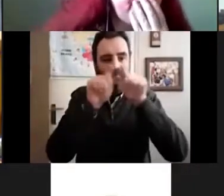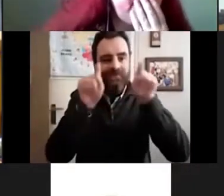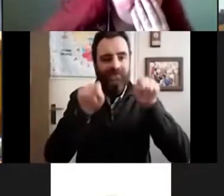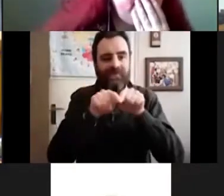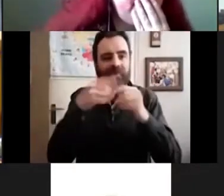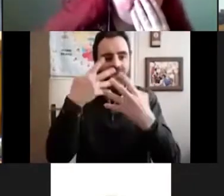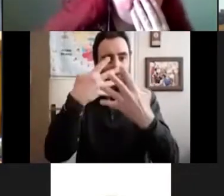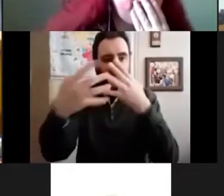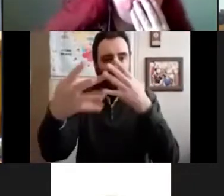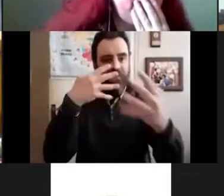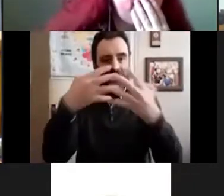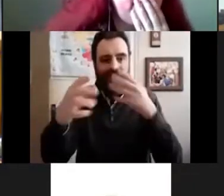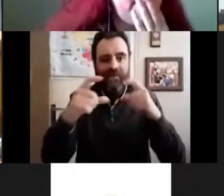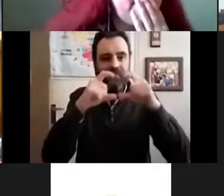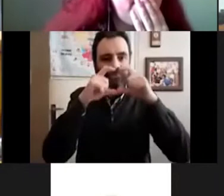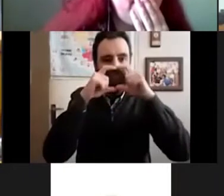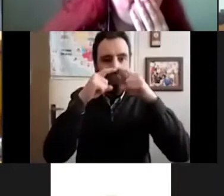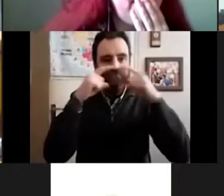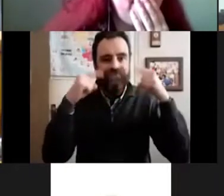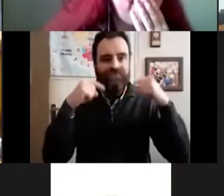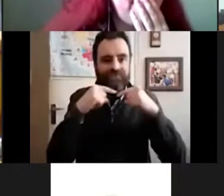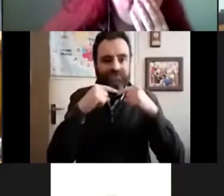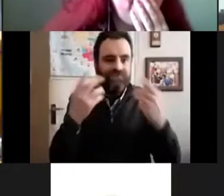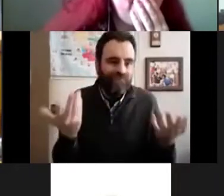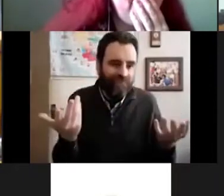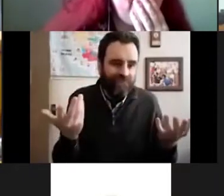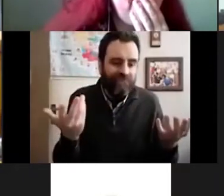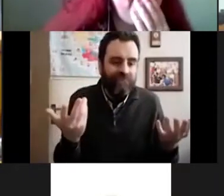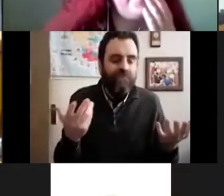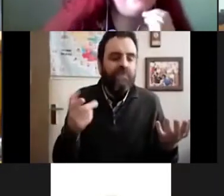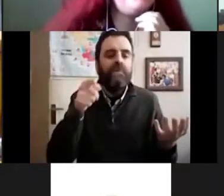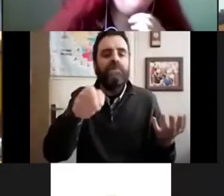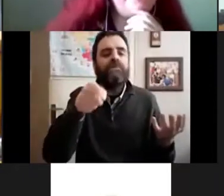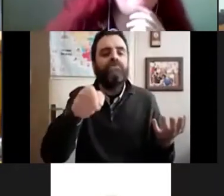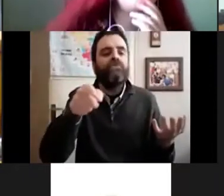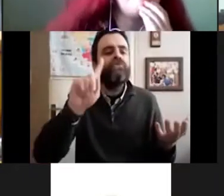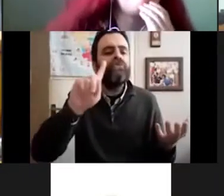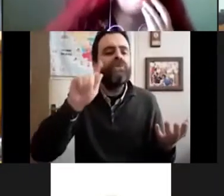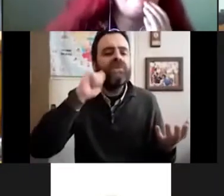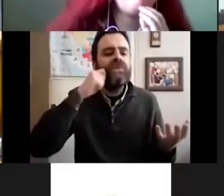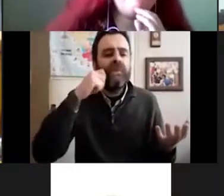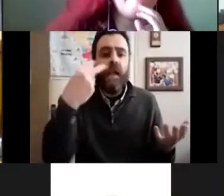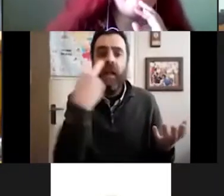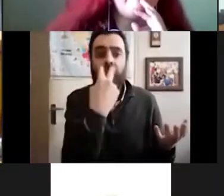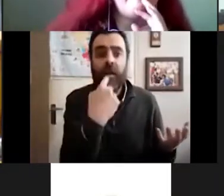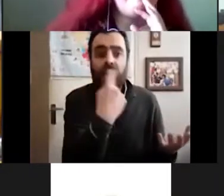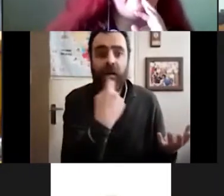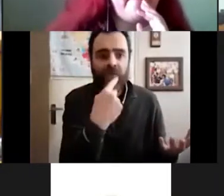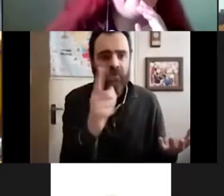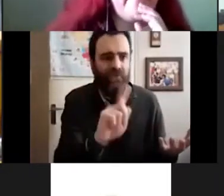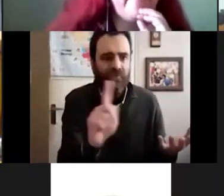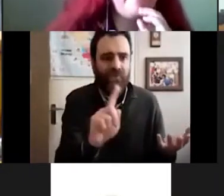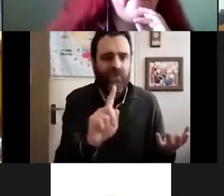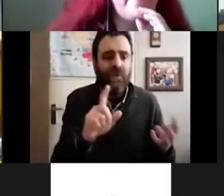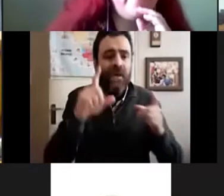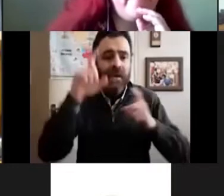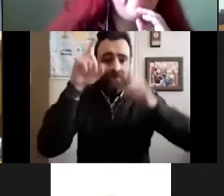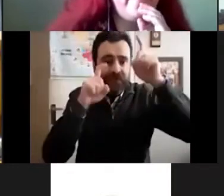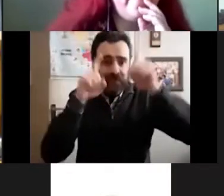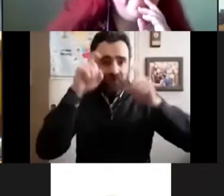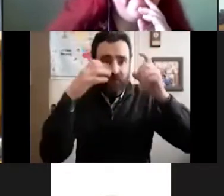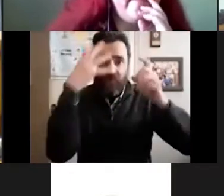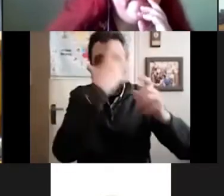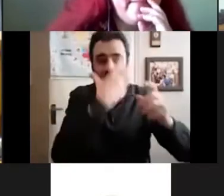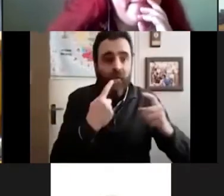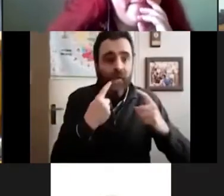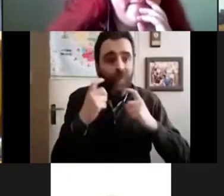Ahora están estas mascarillas que tienen una lámina, ¿cierto? Translúcida. Pero eso no significa que tenemos